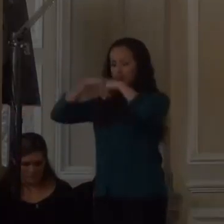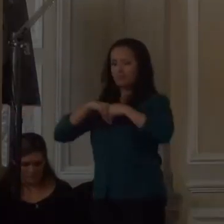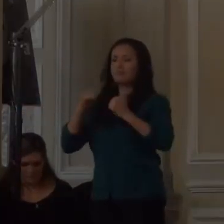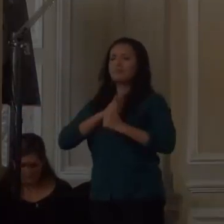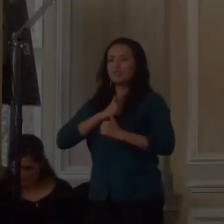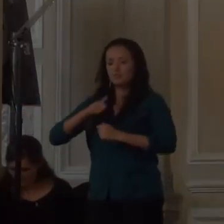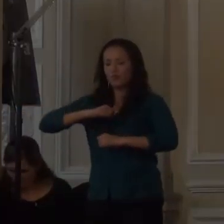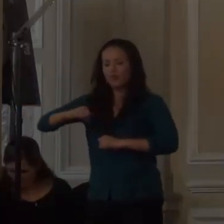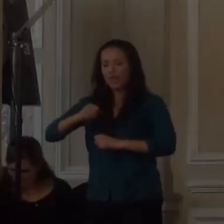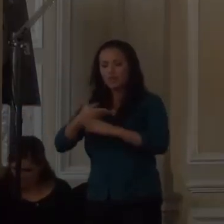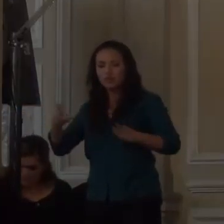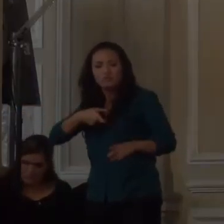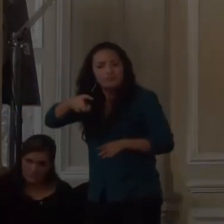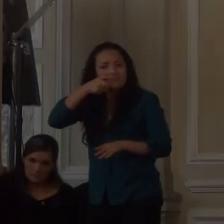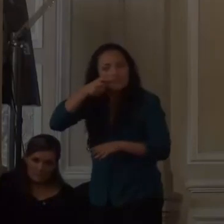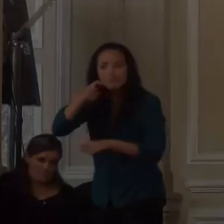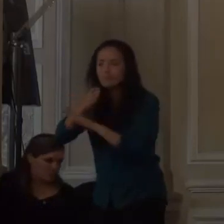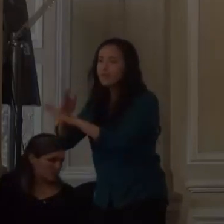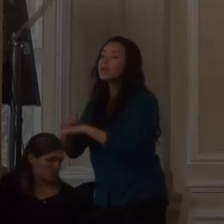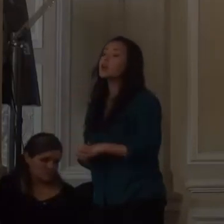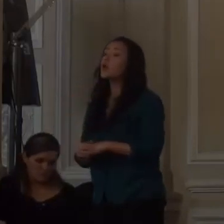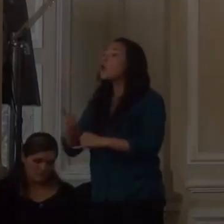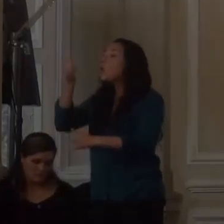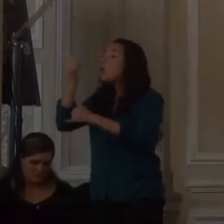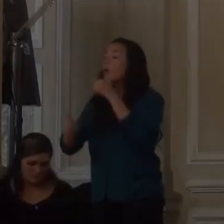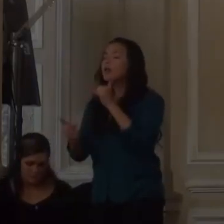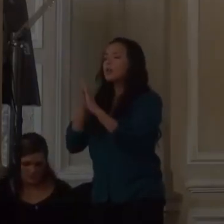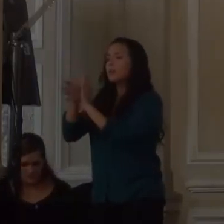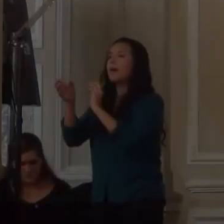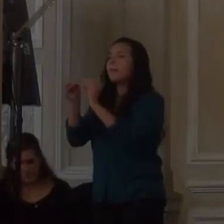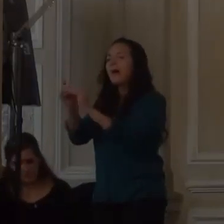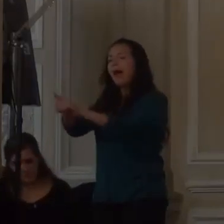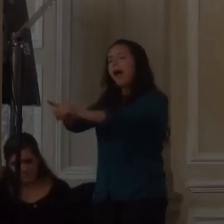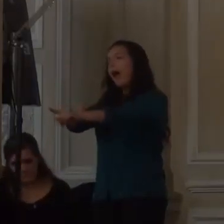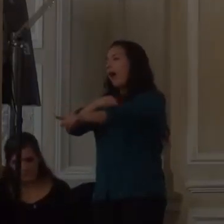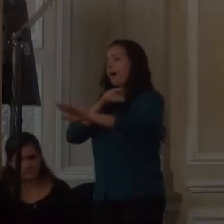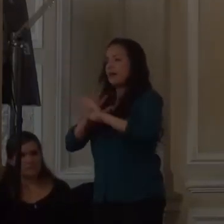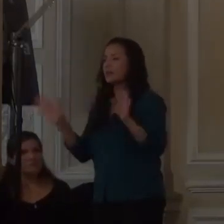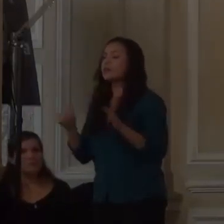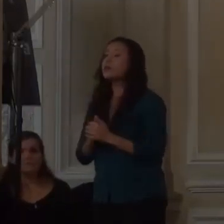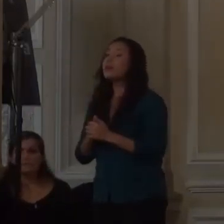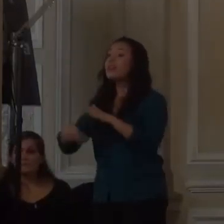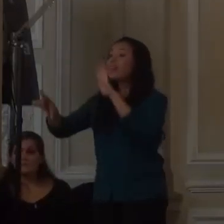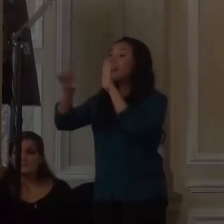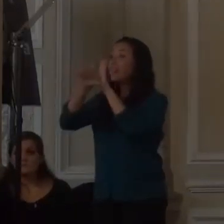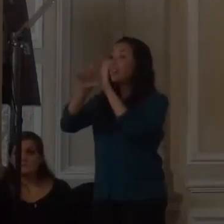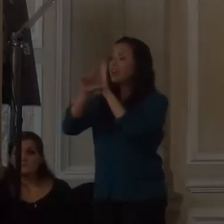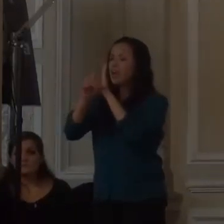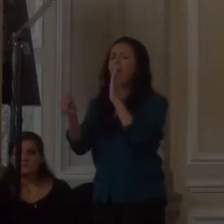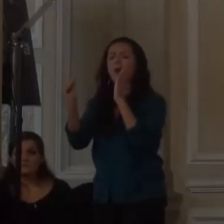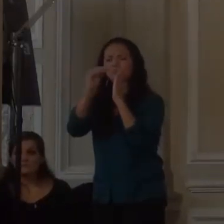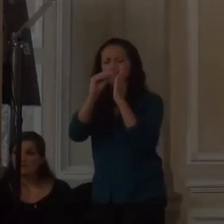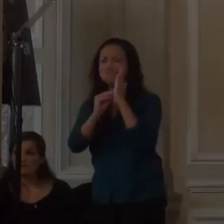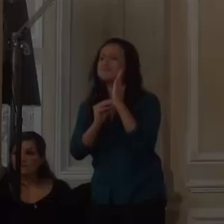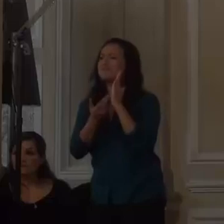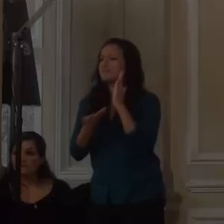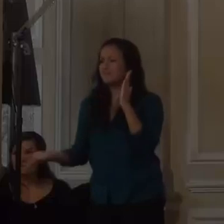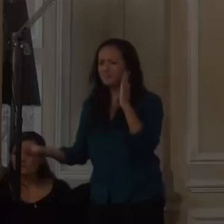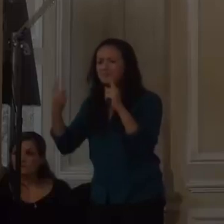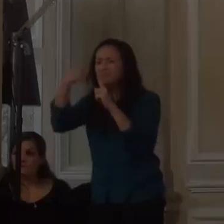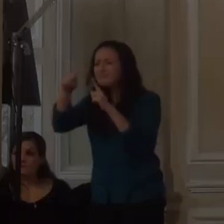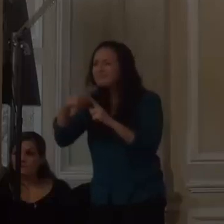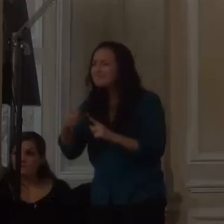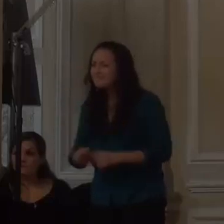sus derechos. Y finalmente, para no alargarme más, pues la ley contiene muchísimas